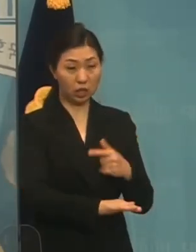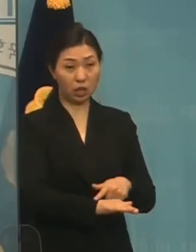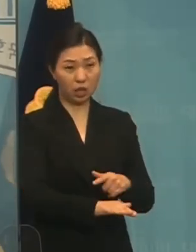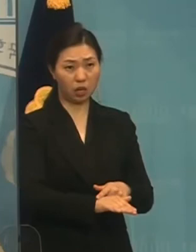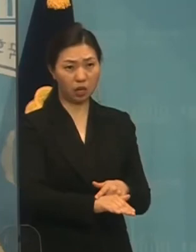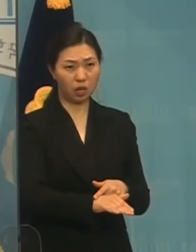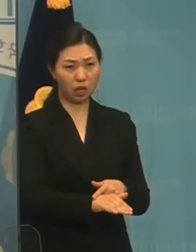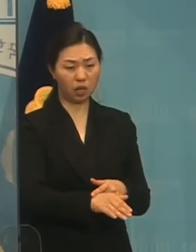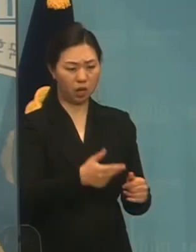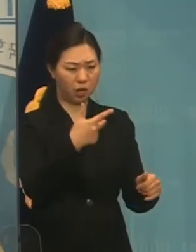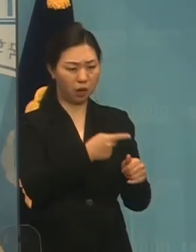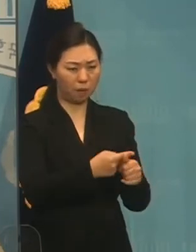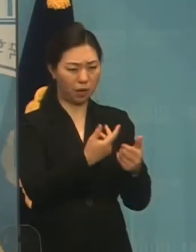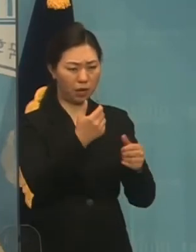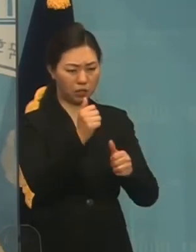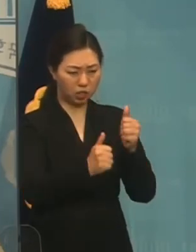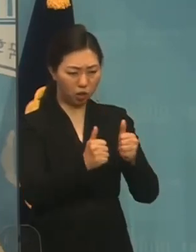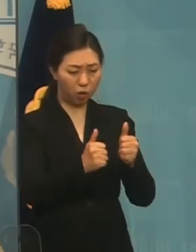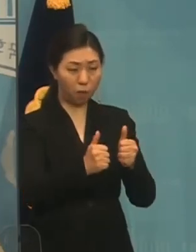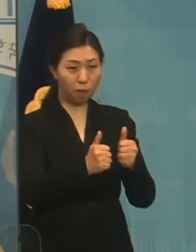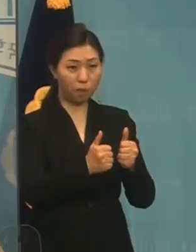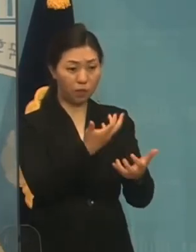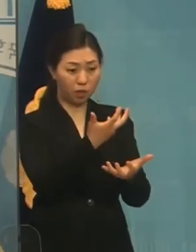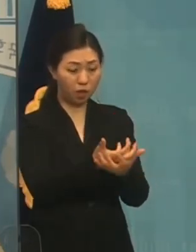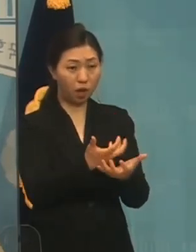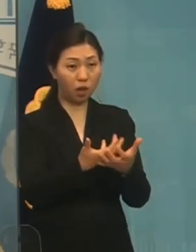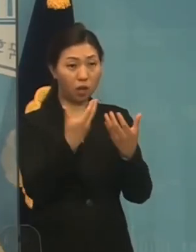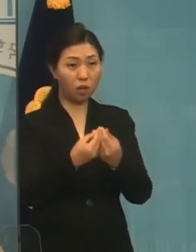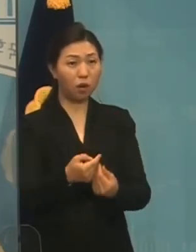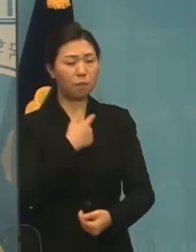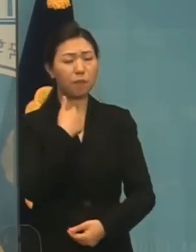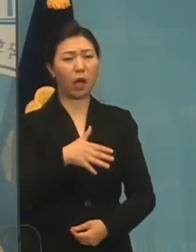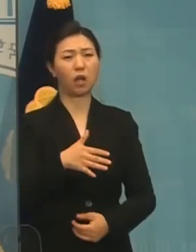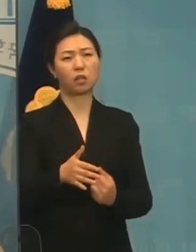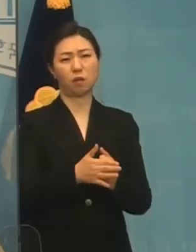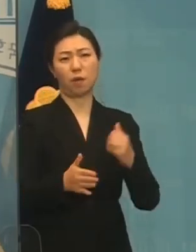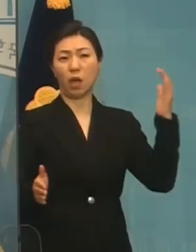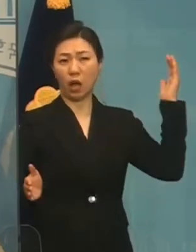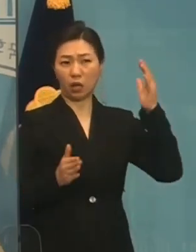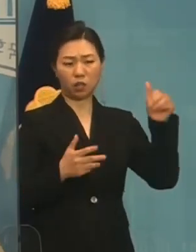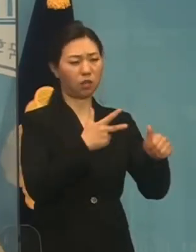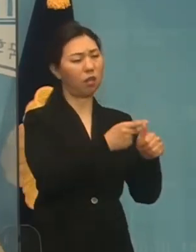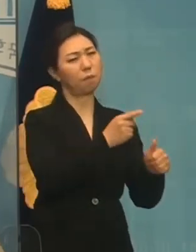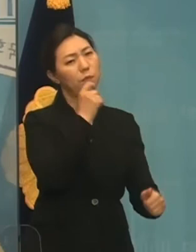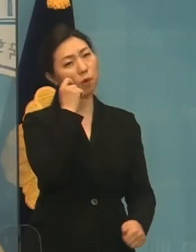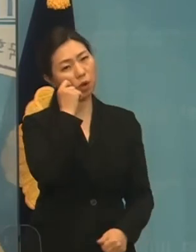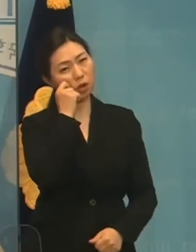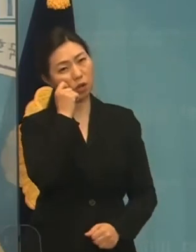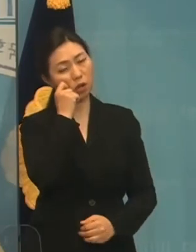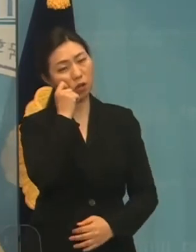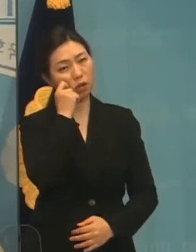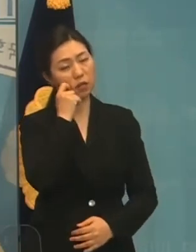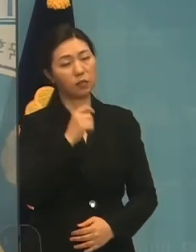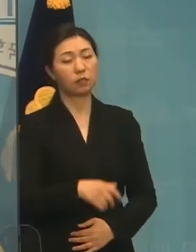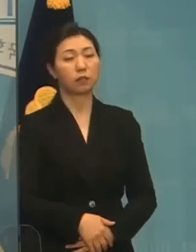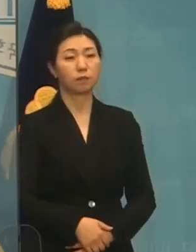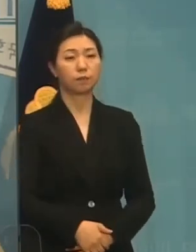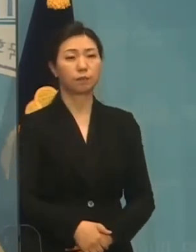때문에 학생들에 대한 백신 접종은 이루어지지 않고 있습니다. 그렇기 때문에